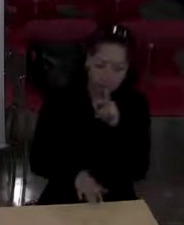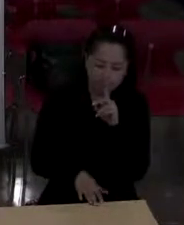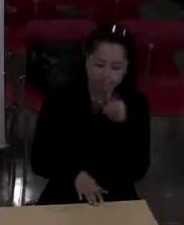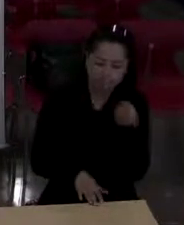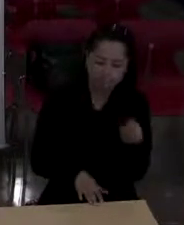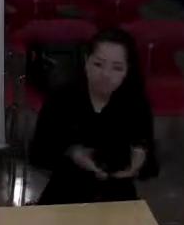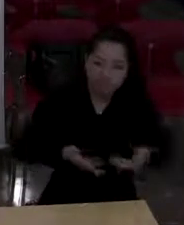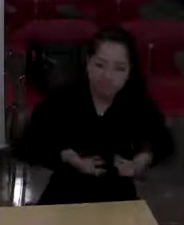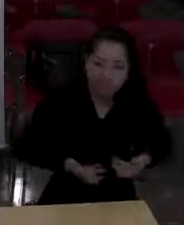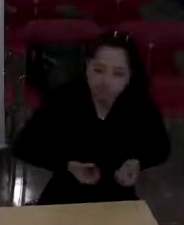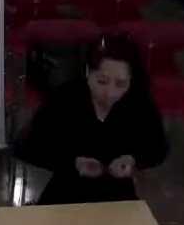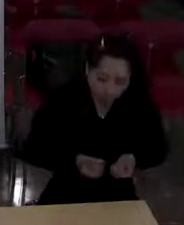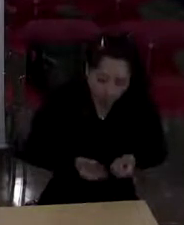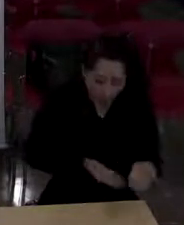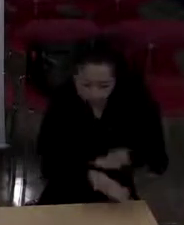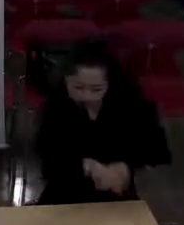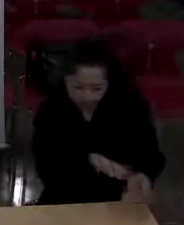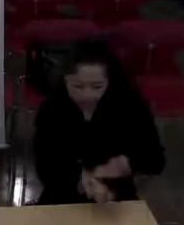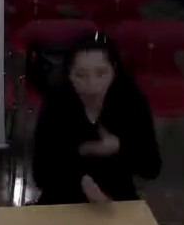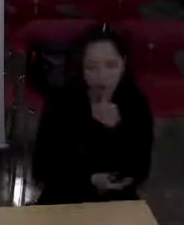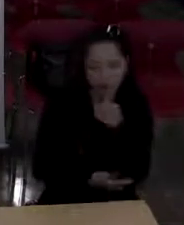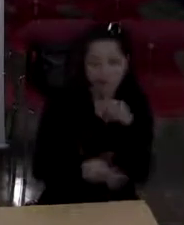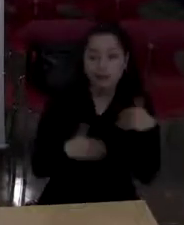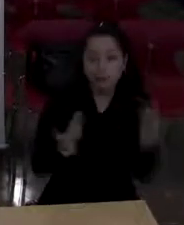humano en todas sus condiciones.